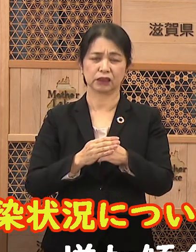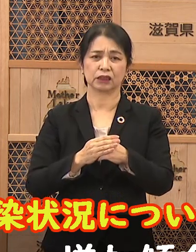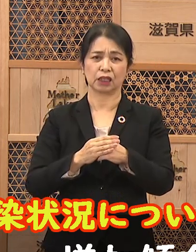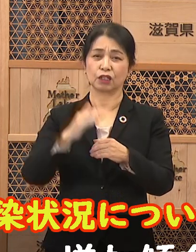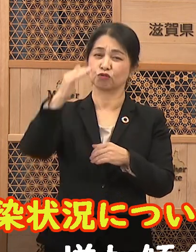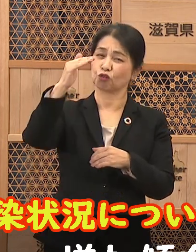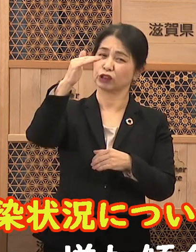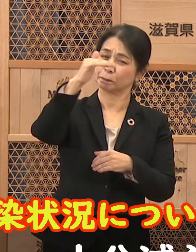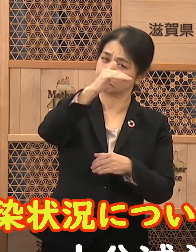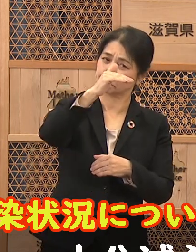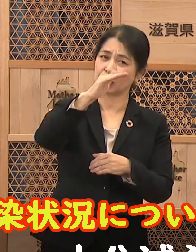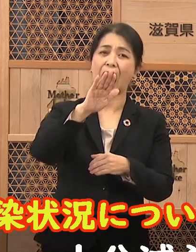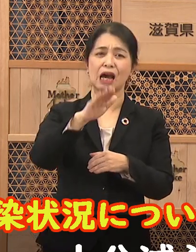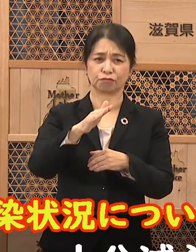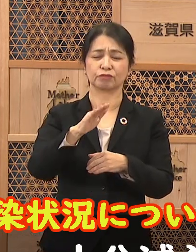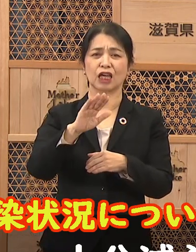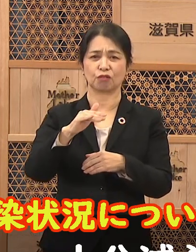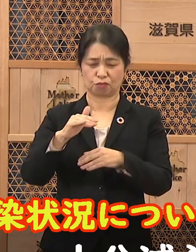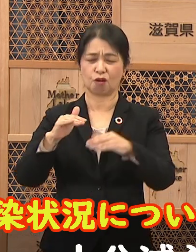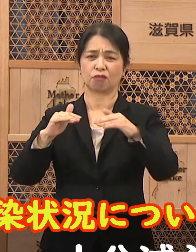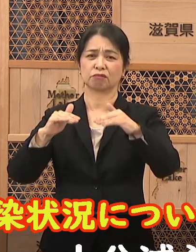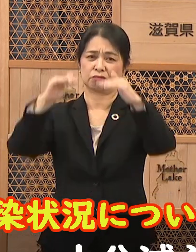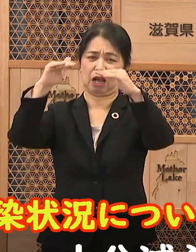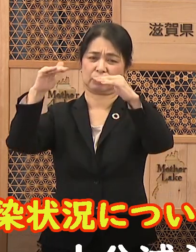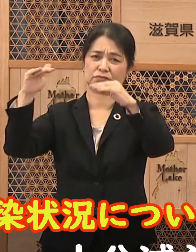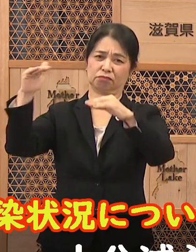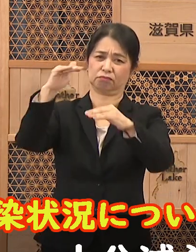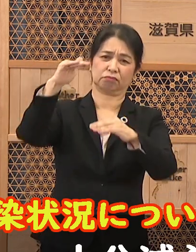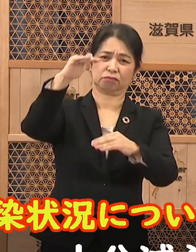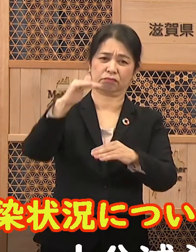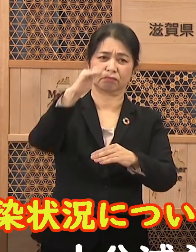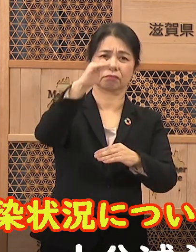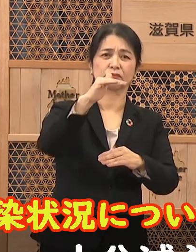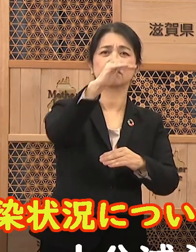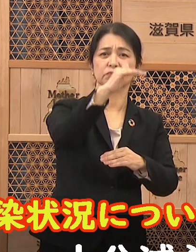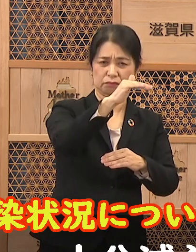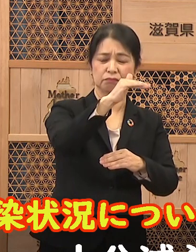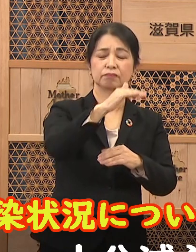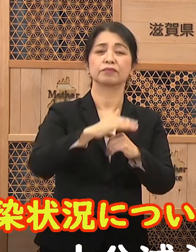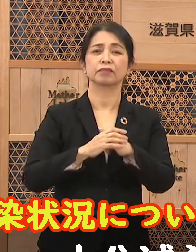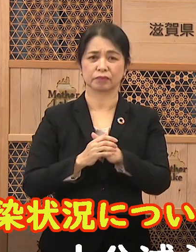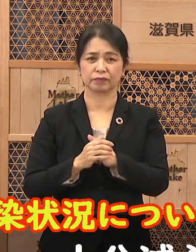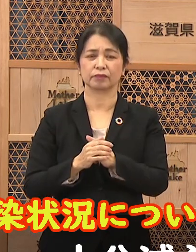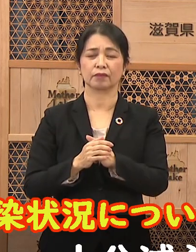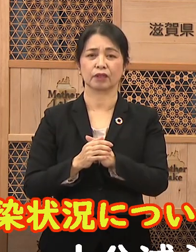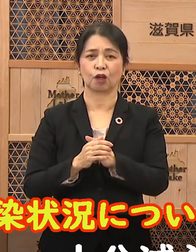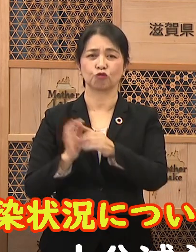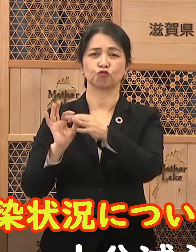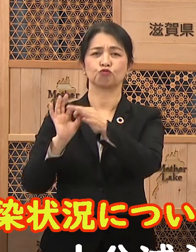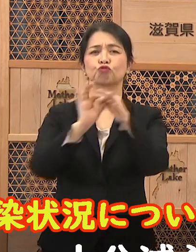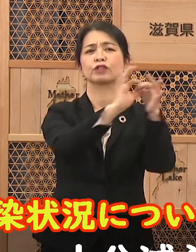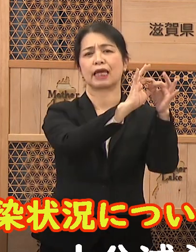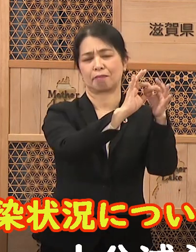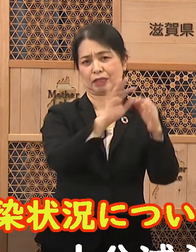られるんですが、十分減らないということと、以前お示しした推移、